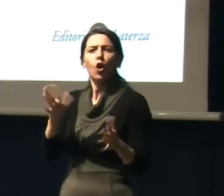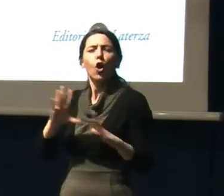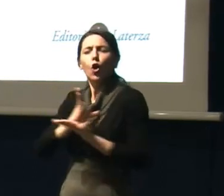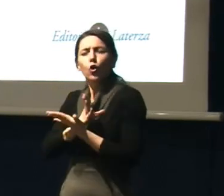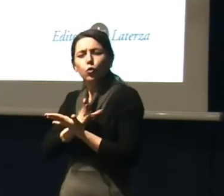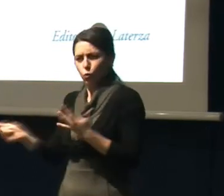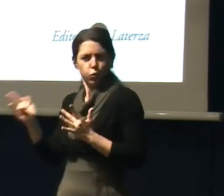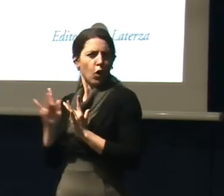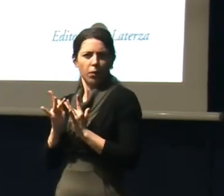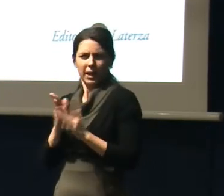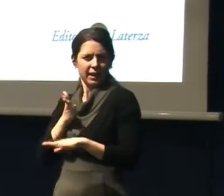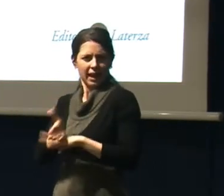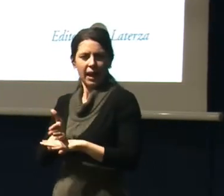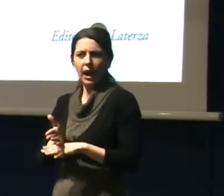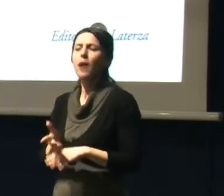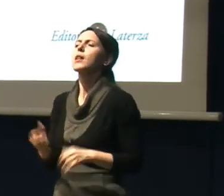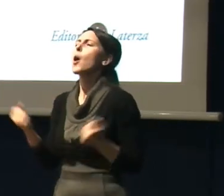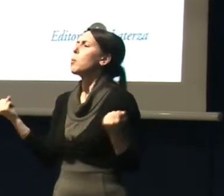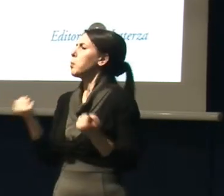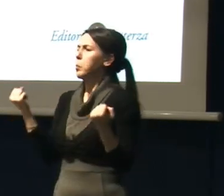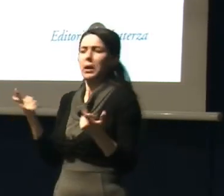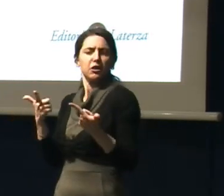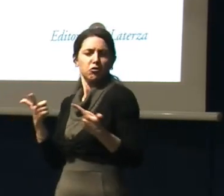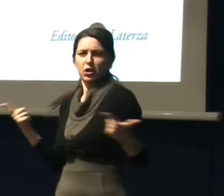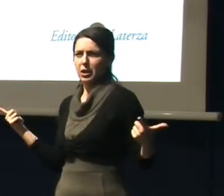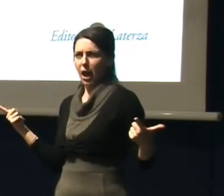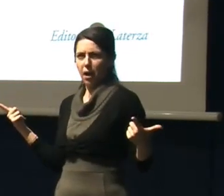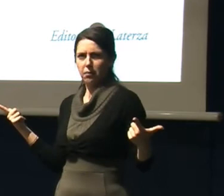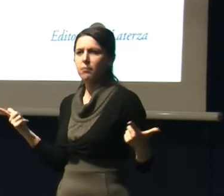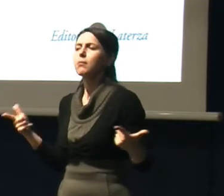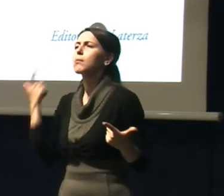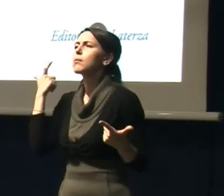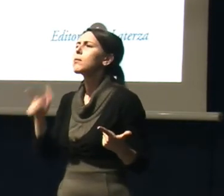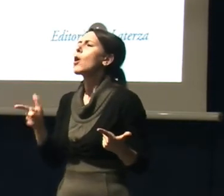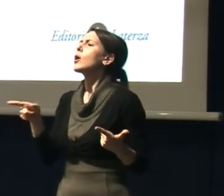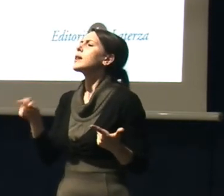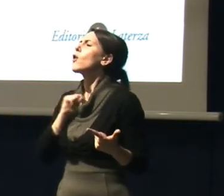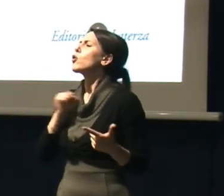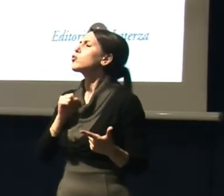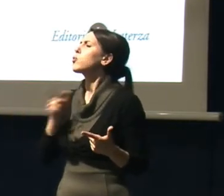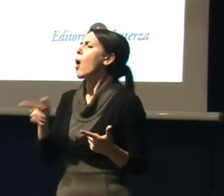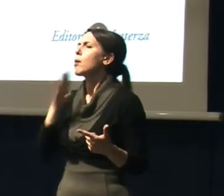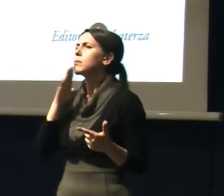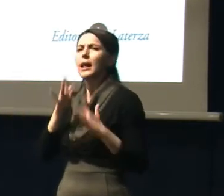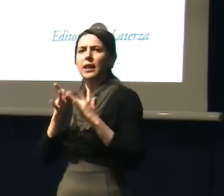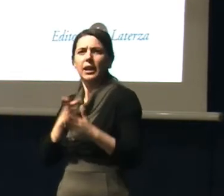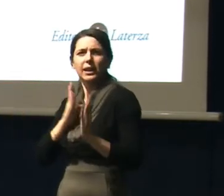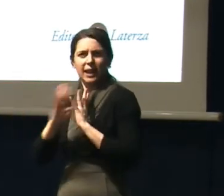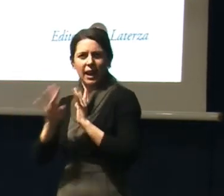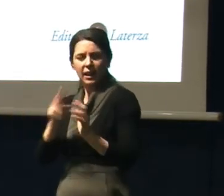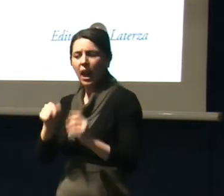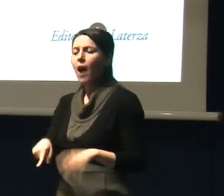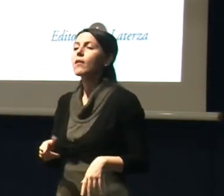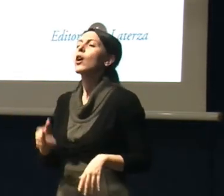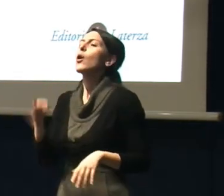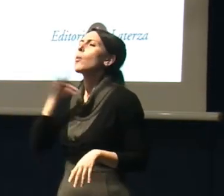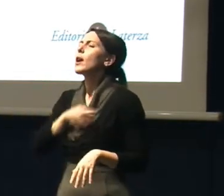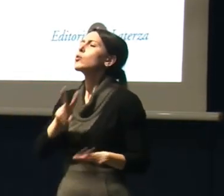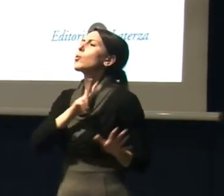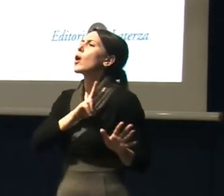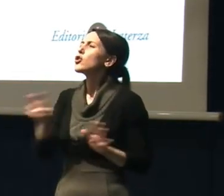ha deciso che non avrà pubblicità dal traffico digitale e ha guadagnato 267